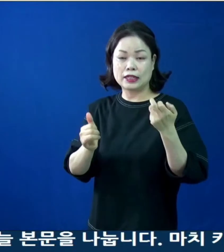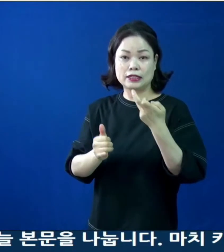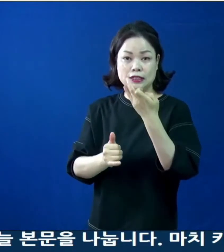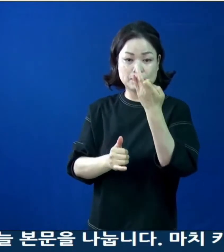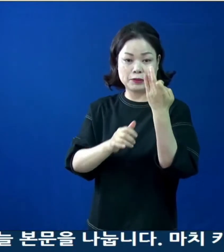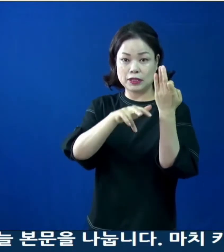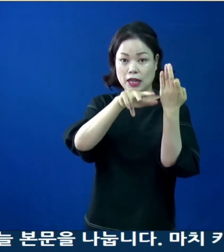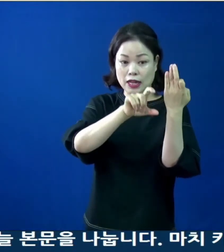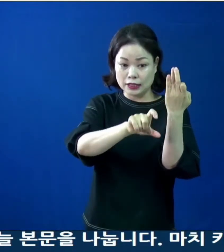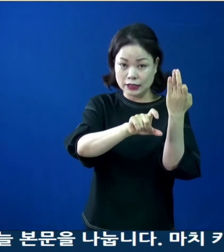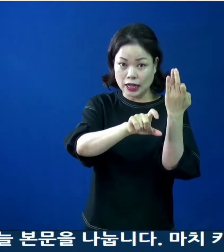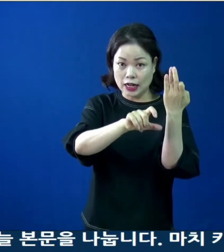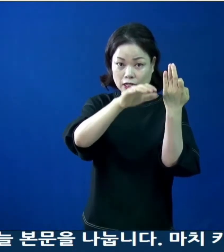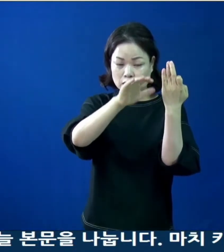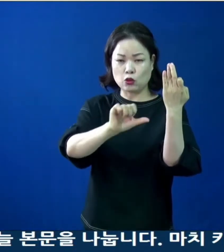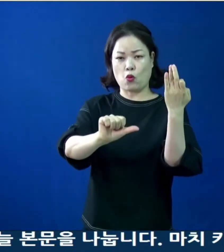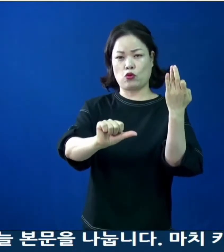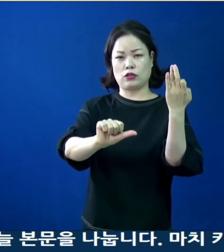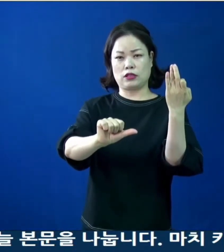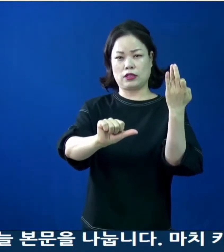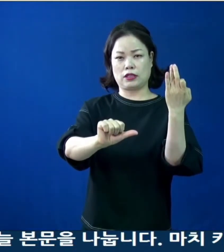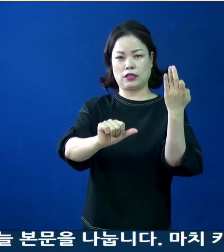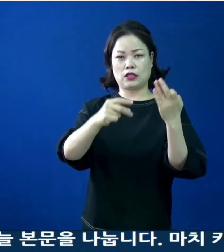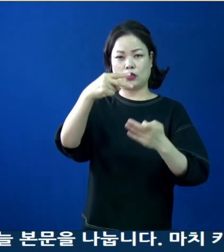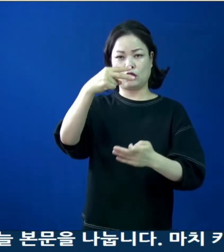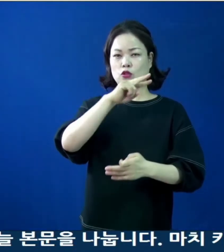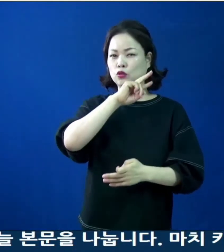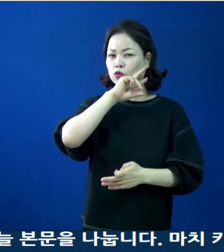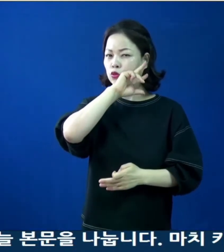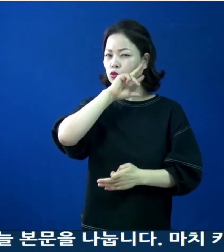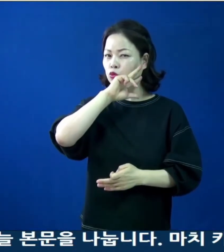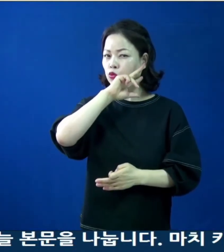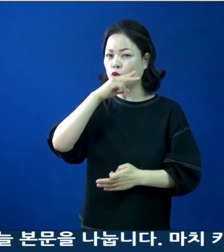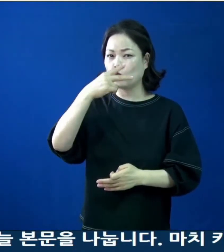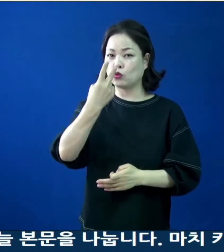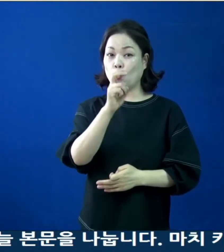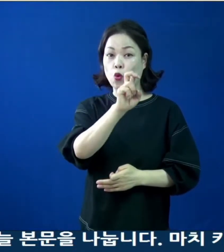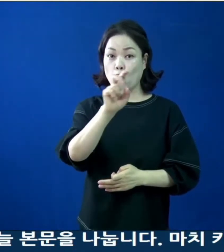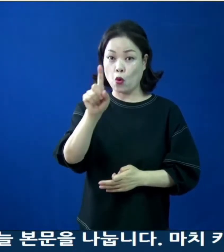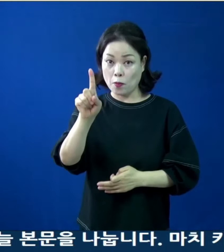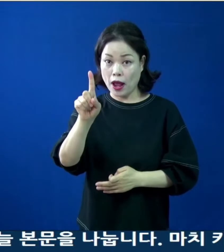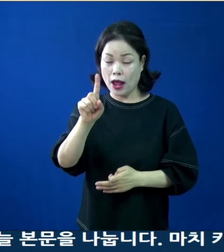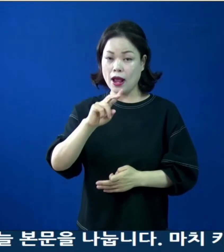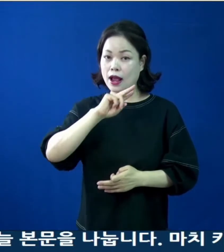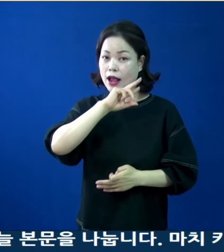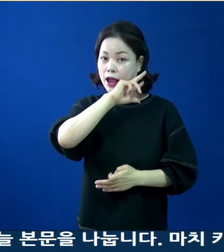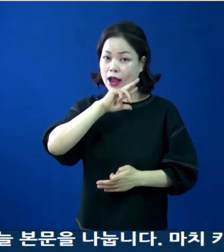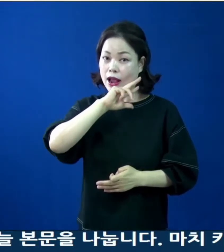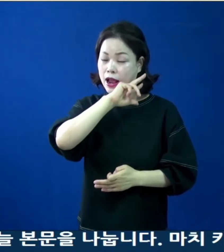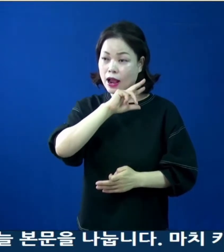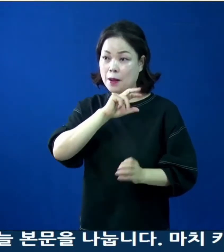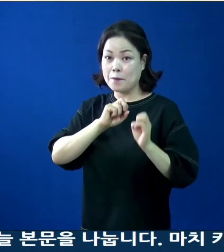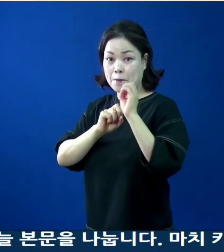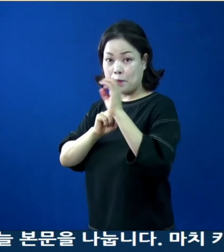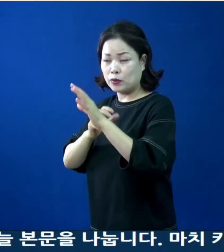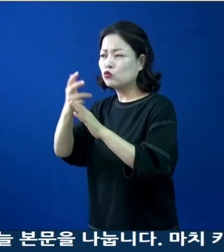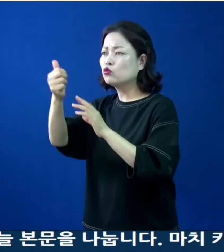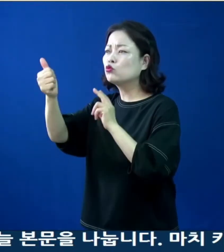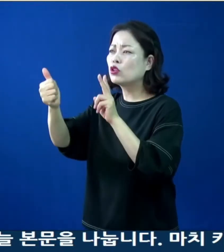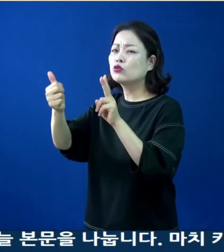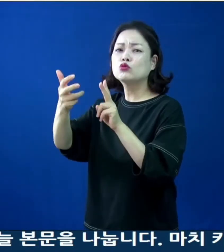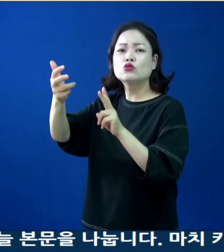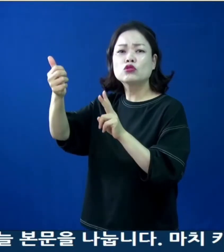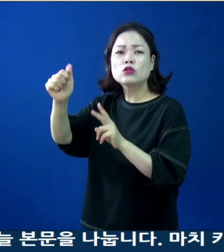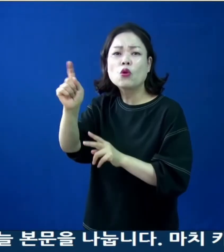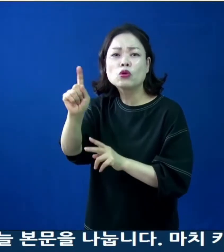14장 안에서 5절에 보시면 도마가 등장합니다. 5절 말씀을 제가 읽어드리겠습니다. 도마가 이르되 주여